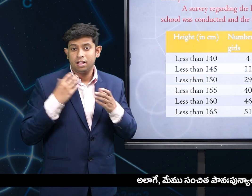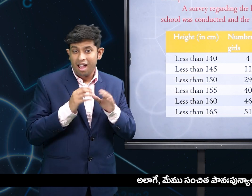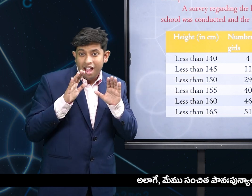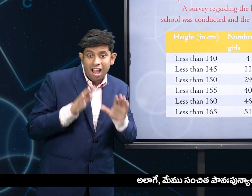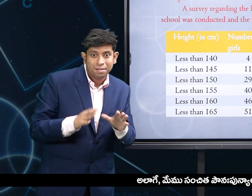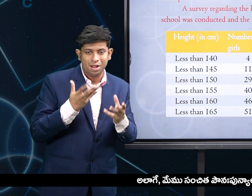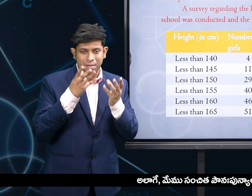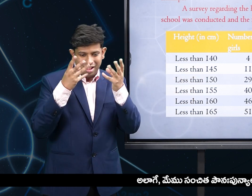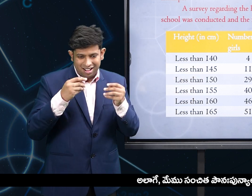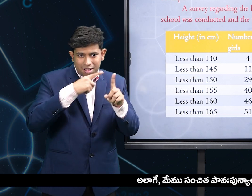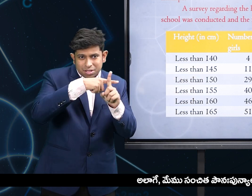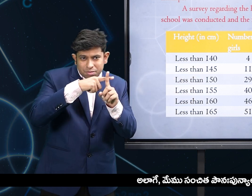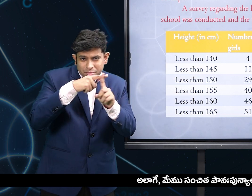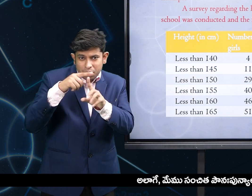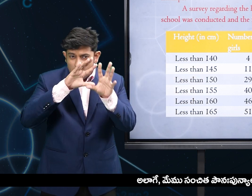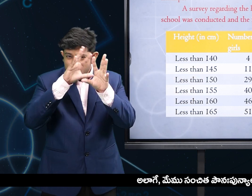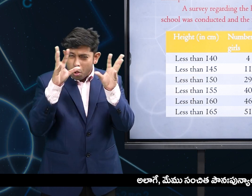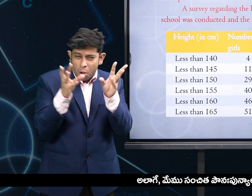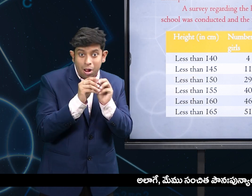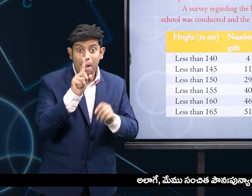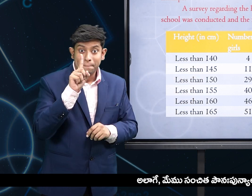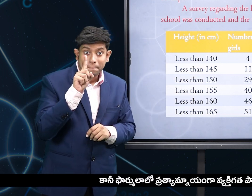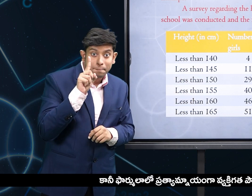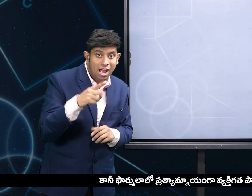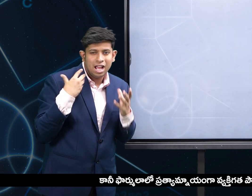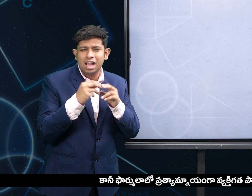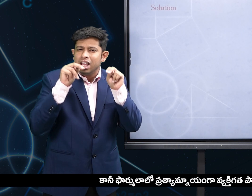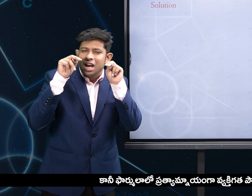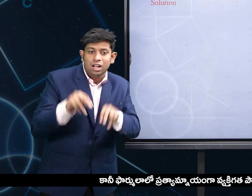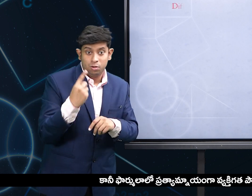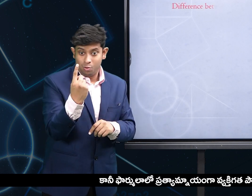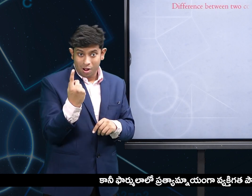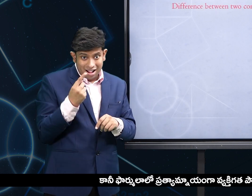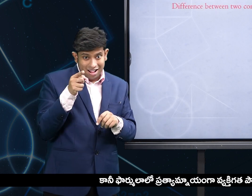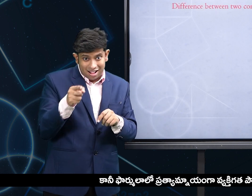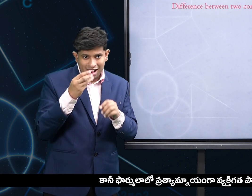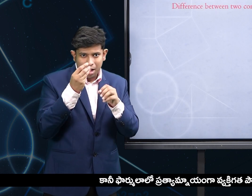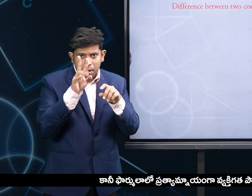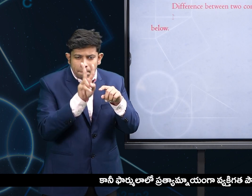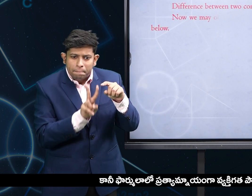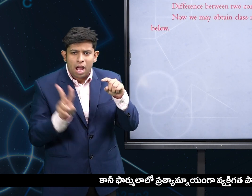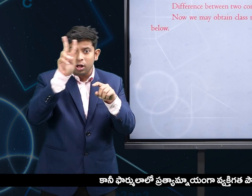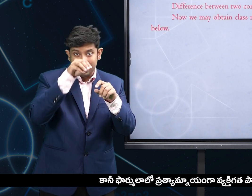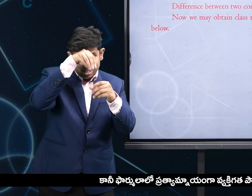అలాగే మనం సంచిత పౌనఃపున్యాలను కలిగి ఉన్నాము, కానీ ఫార్ములాలో ప్రత్యామ్నాయంగా